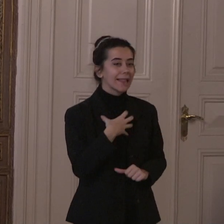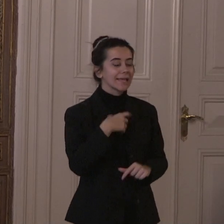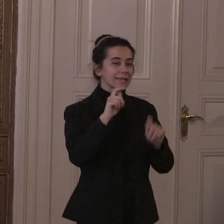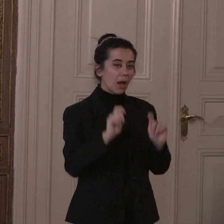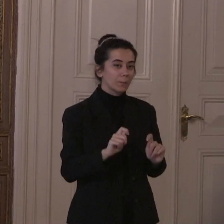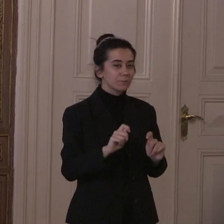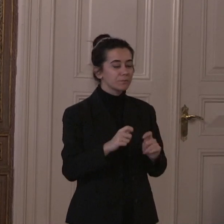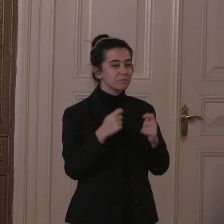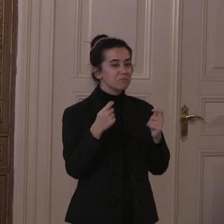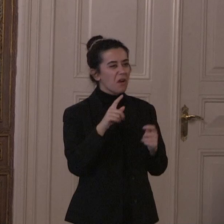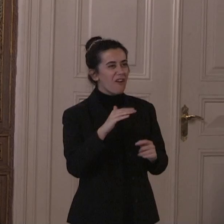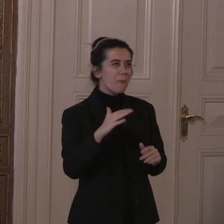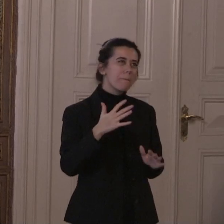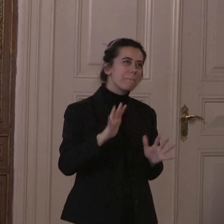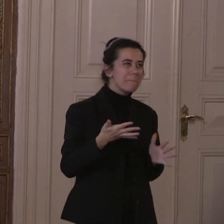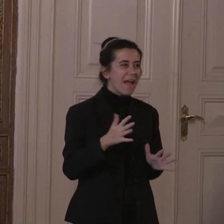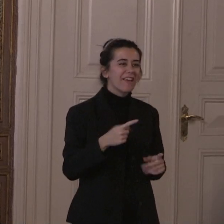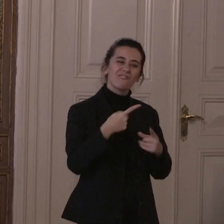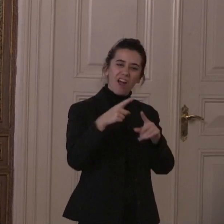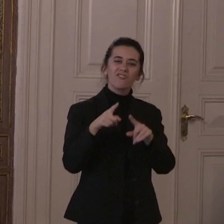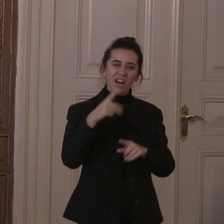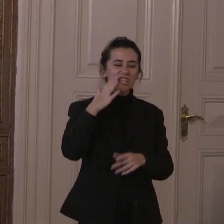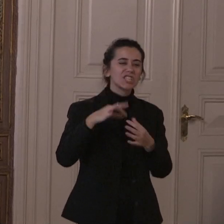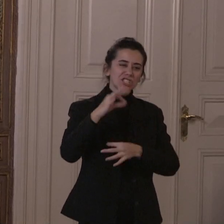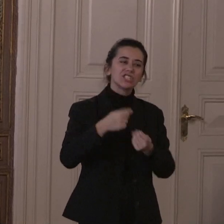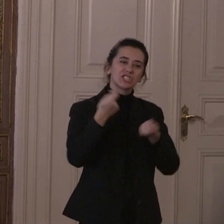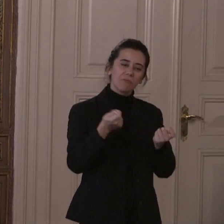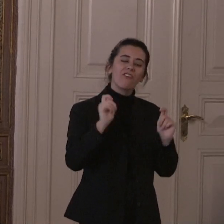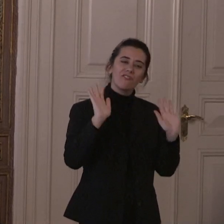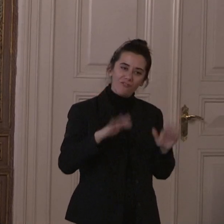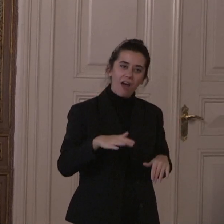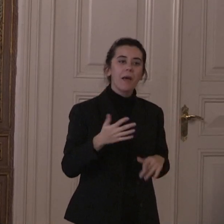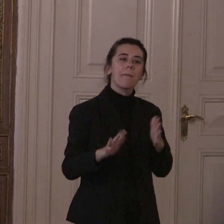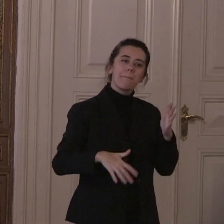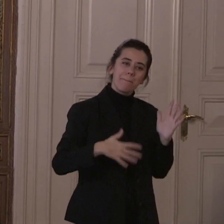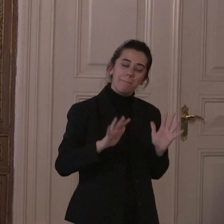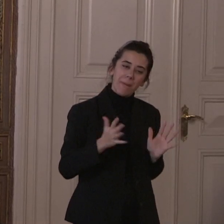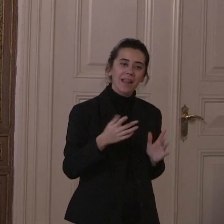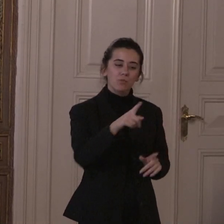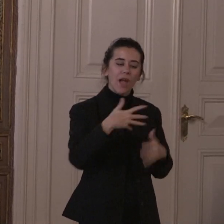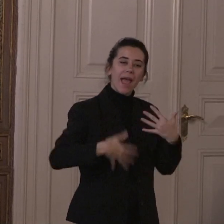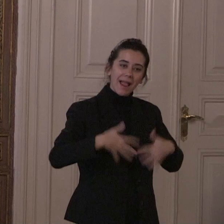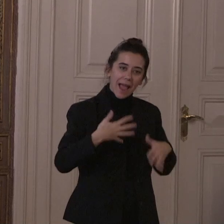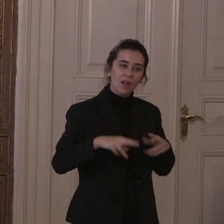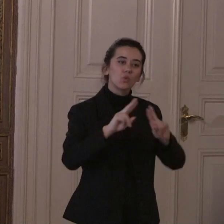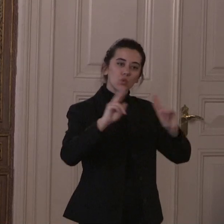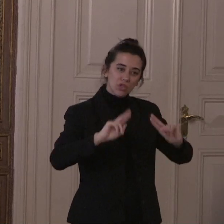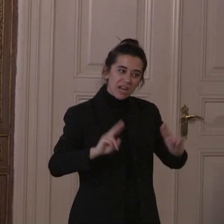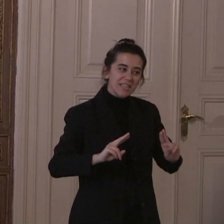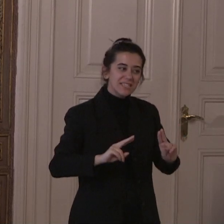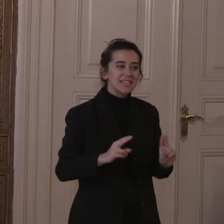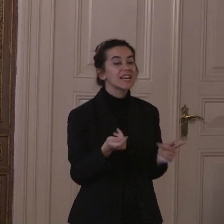kişi çalışıyor gibi bunu. Engelli kadın, bu engelli uluslararası öğrenci kesişimlerinde projeler